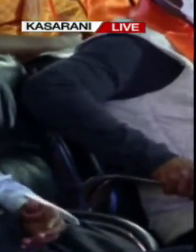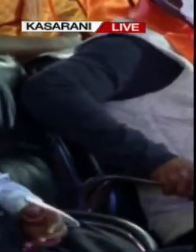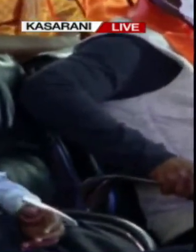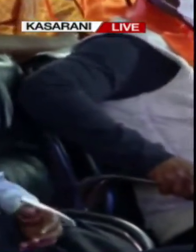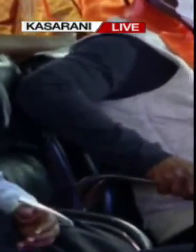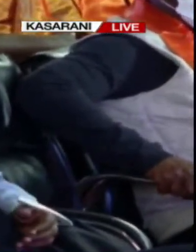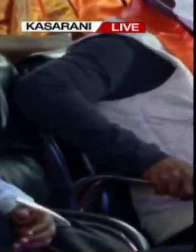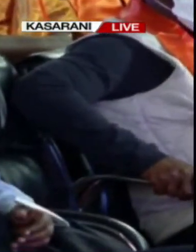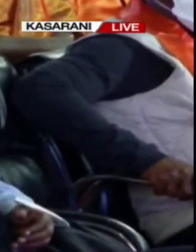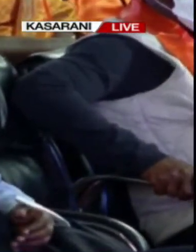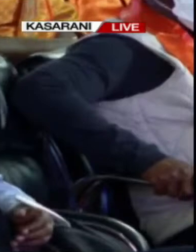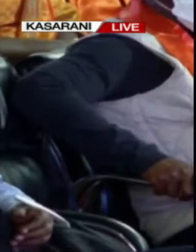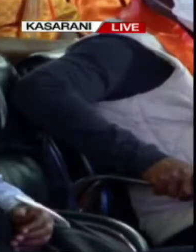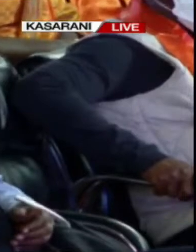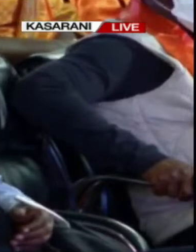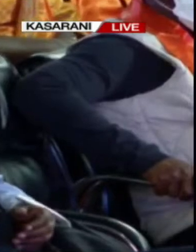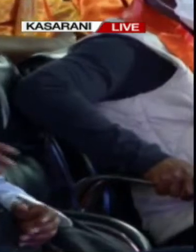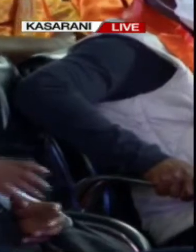2017